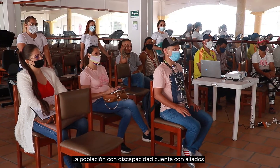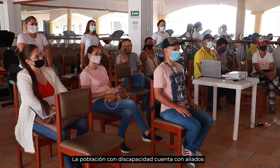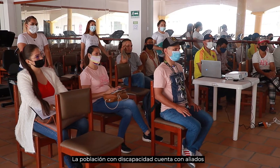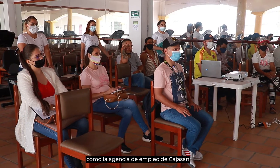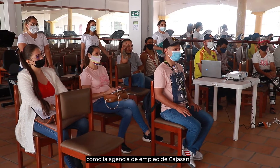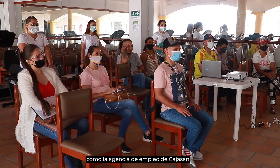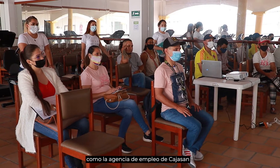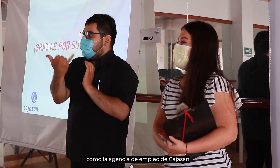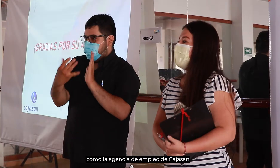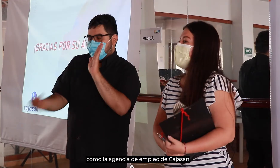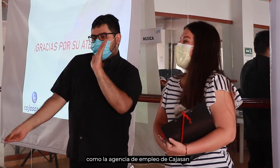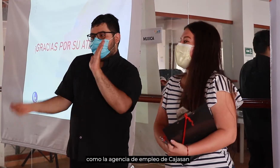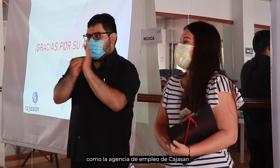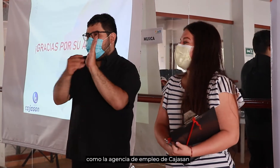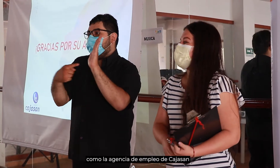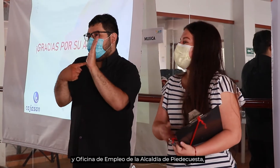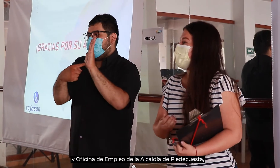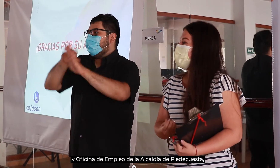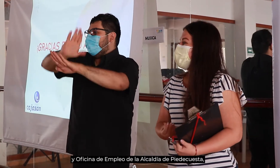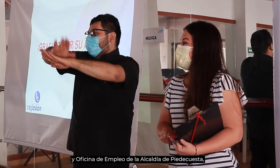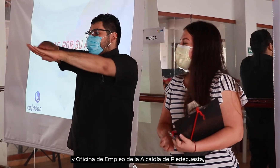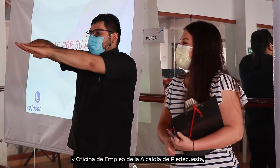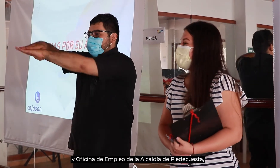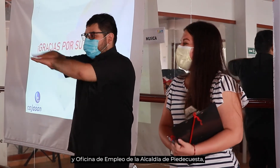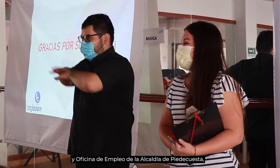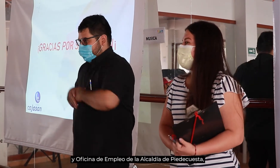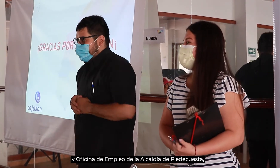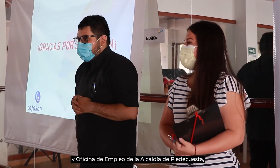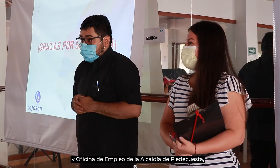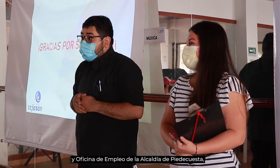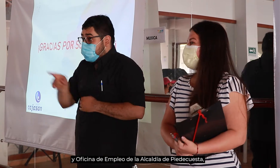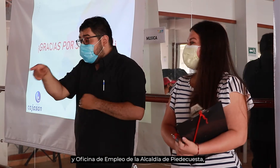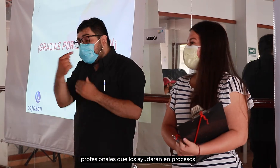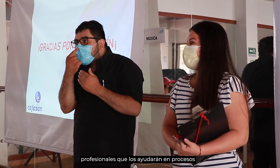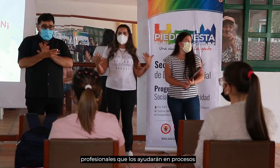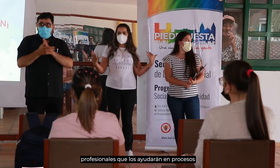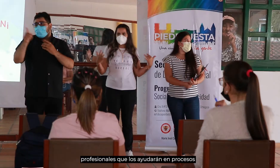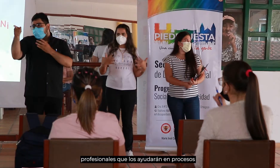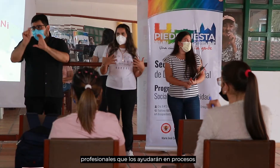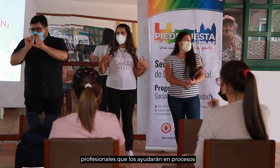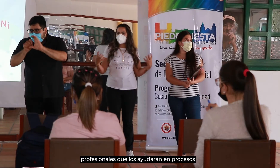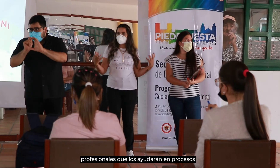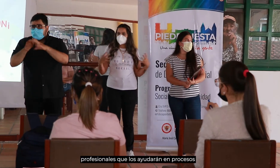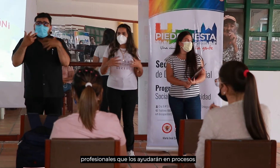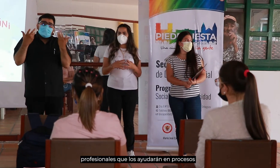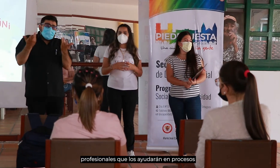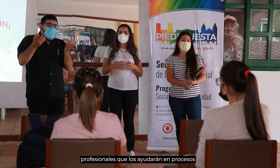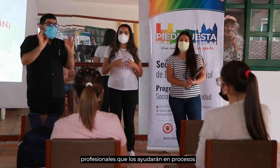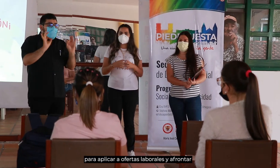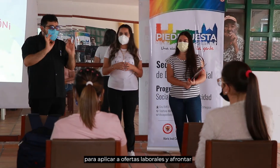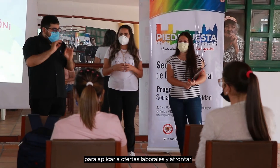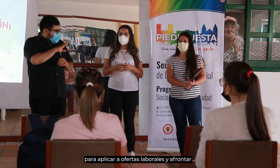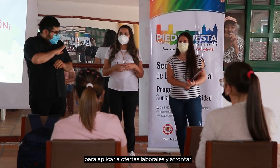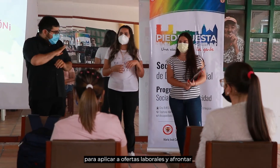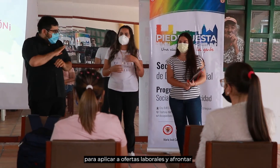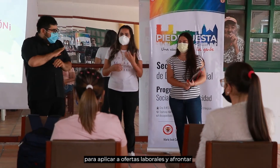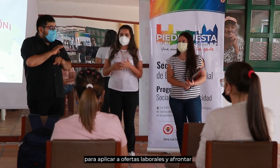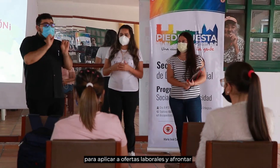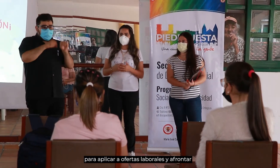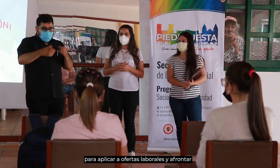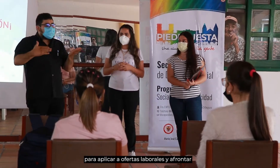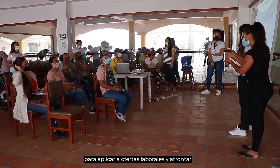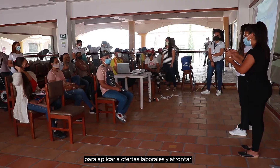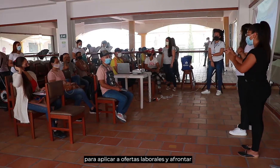cuenta con aliados como la Agencia de Empleo de Cajasán y la Oficina de Empleo de la Alcaldía de Piedecuesta, profesionales que los ayudarán en procesos para aplicar a